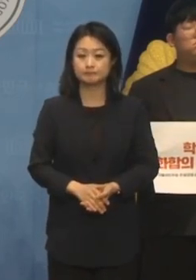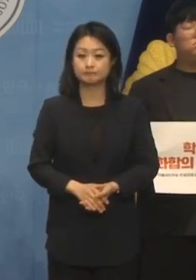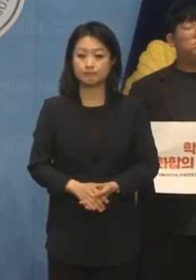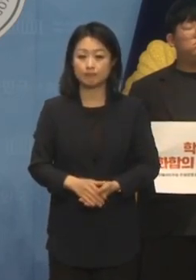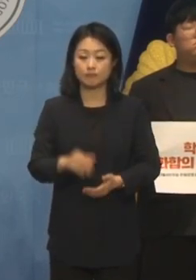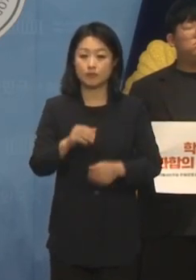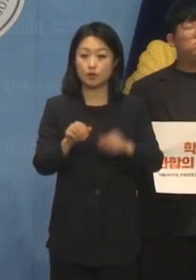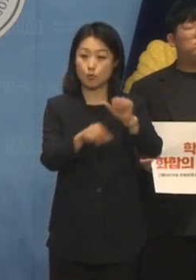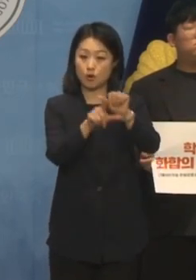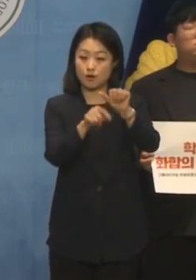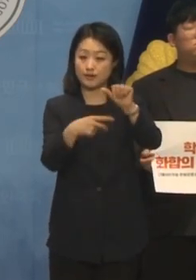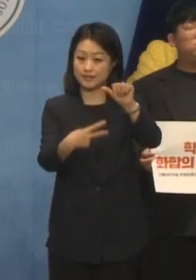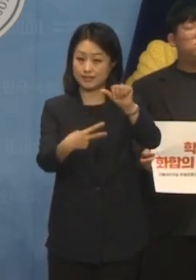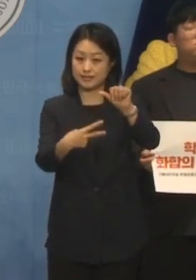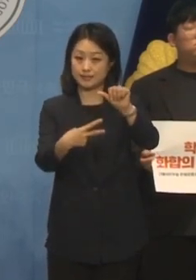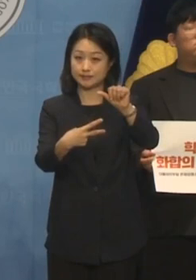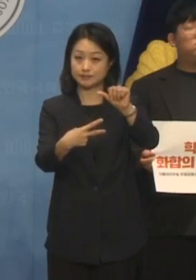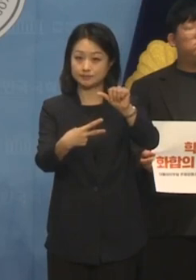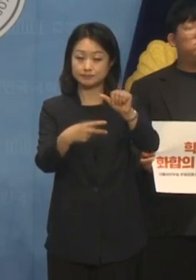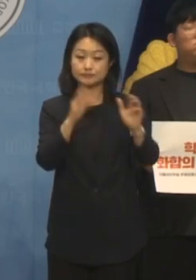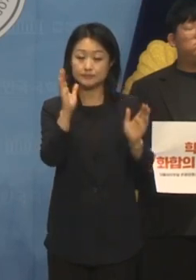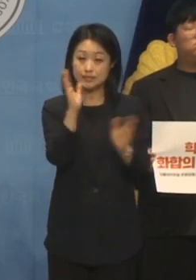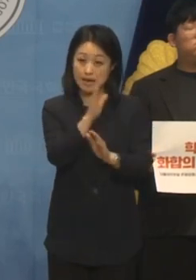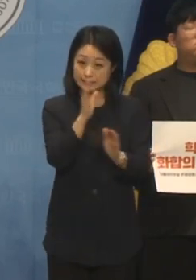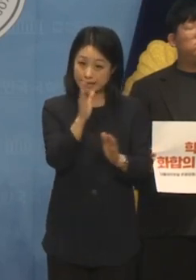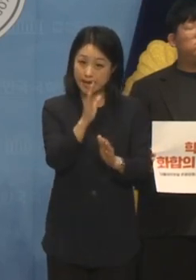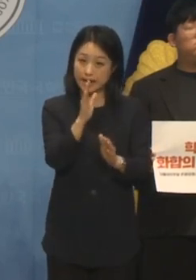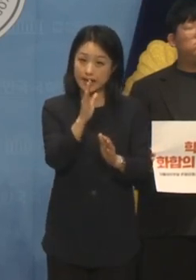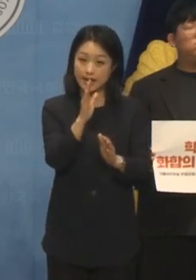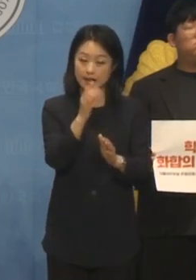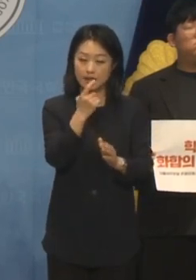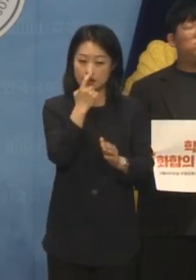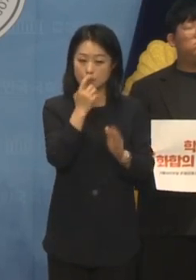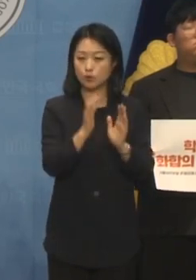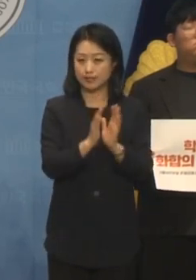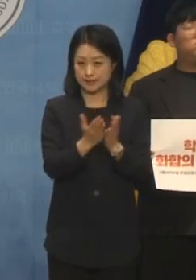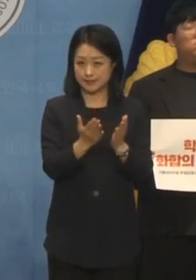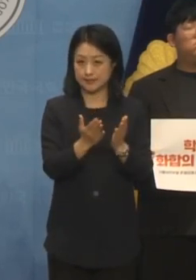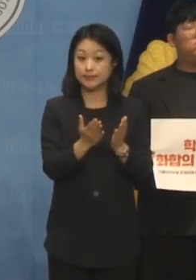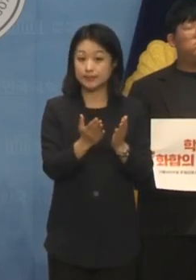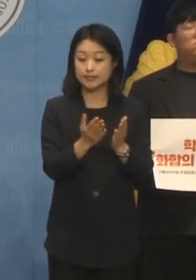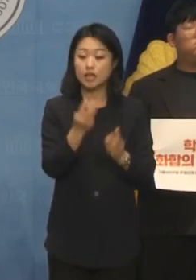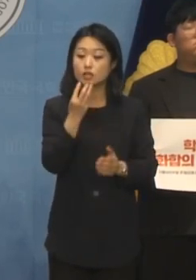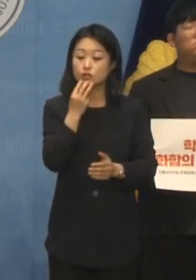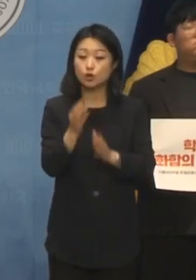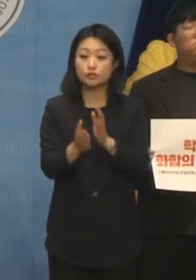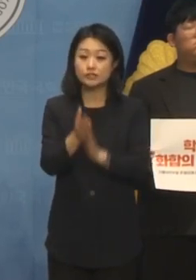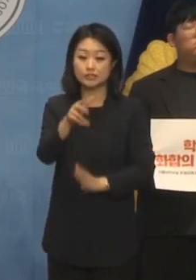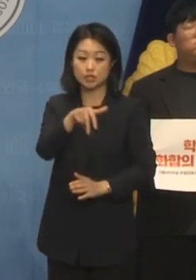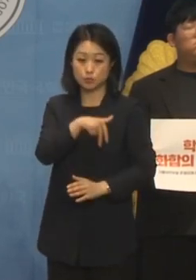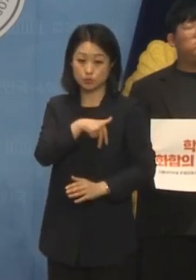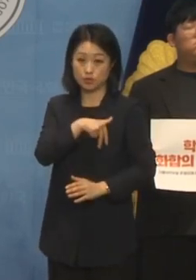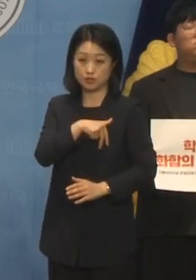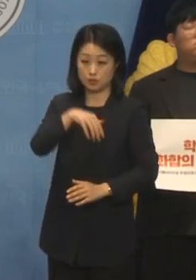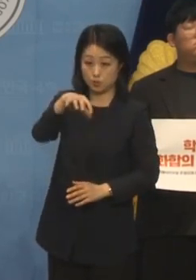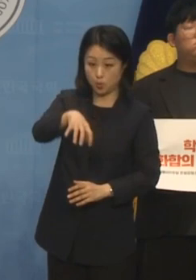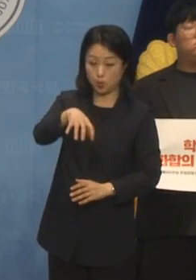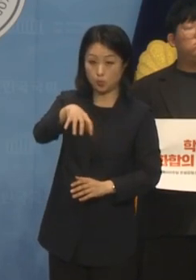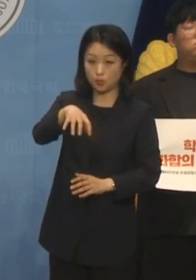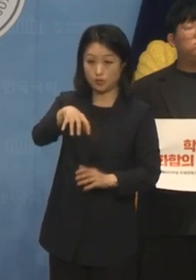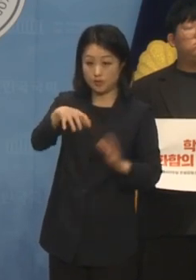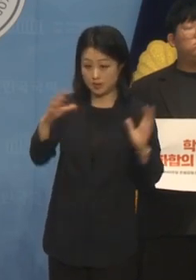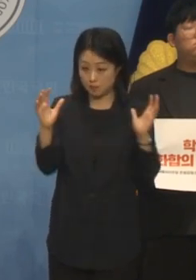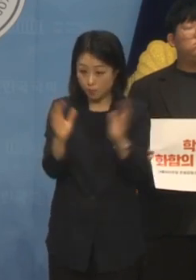지난 5월 2일 날 학생들 당사자가 서울시 의회 앞에서